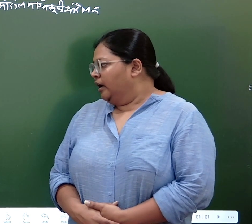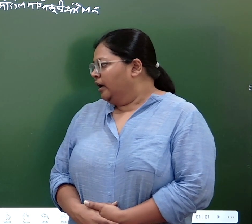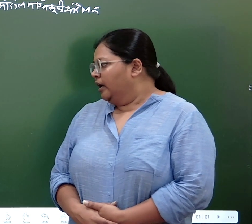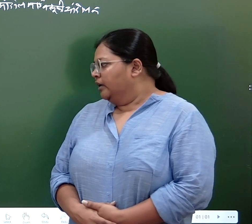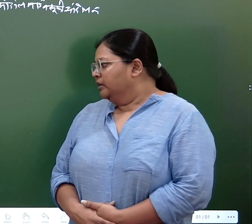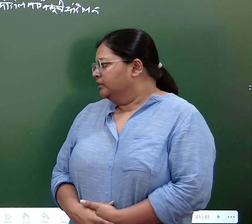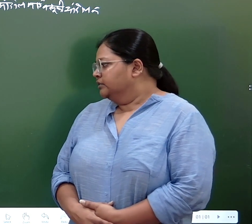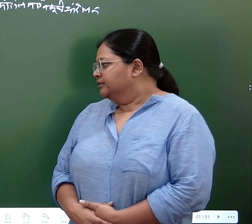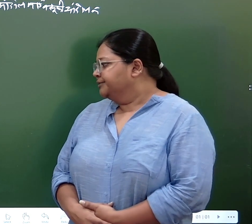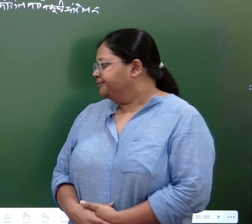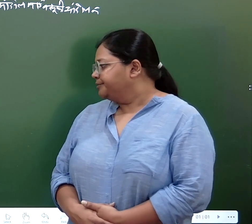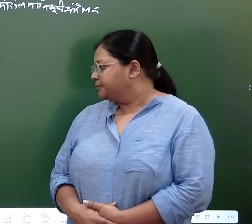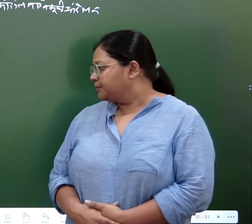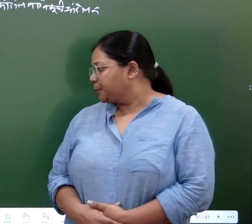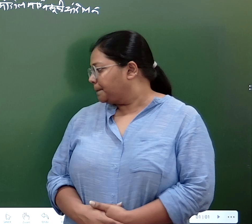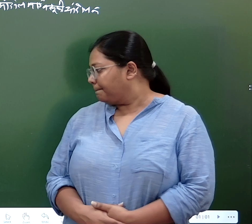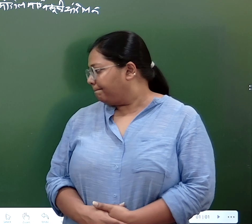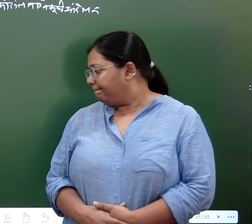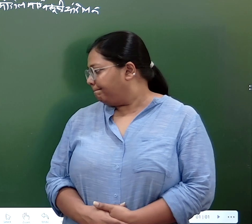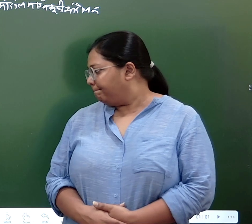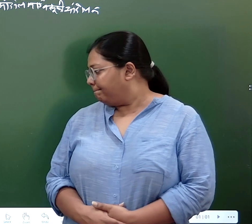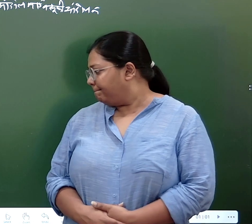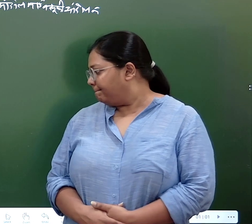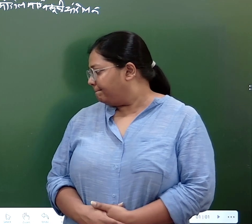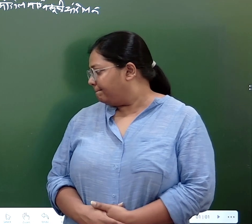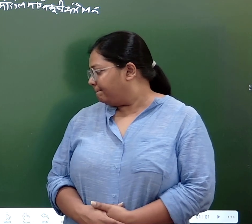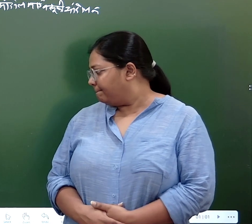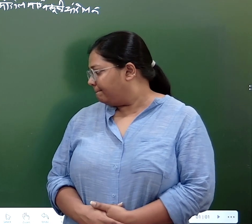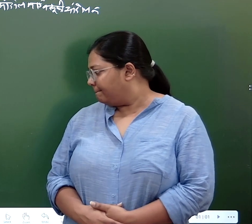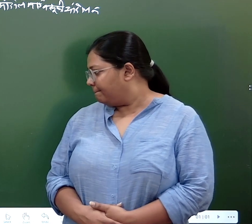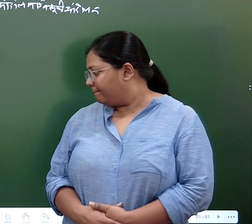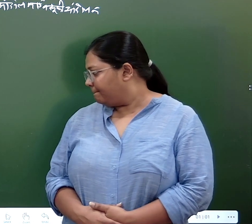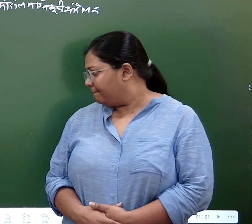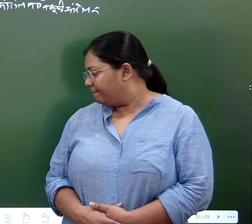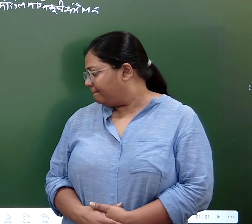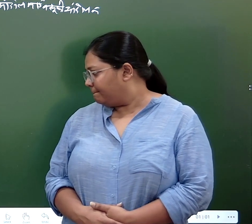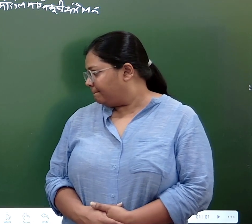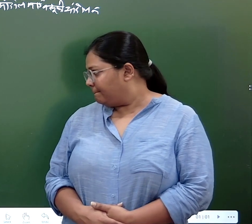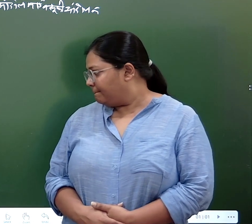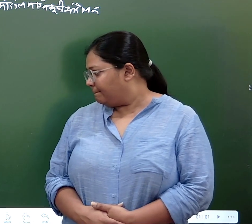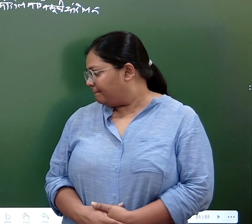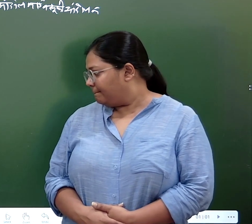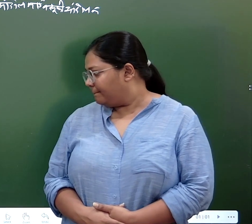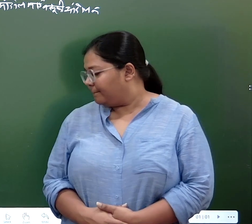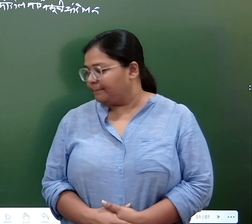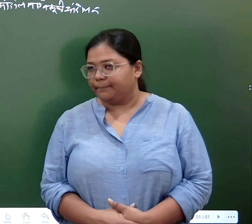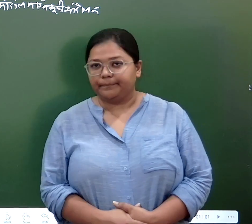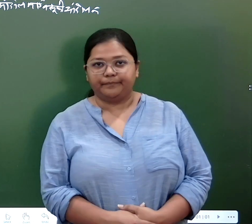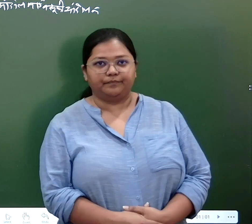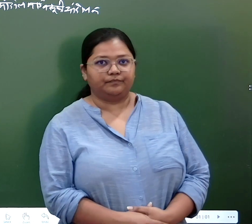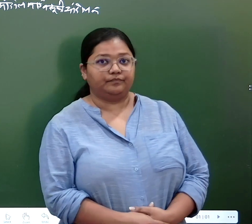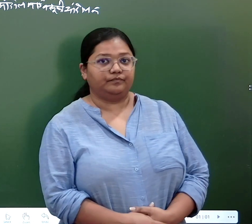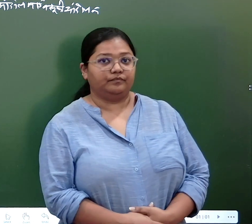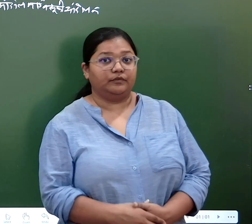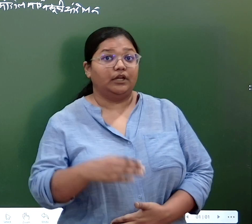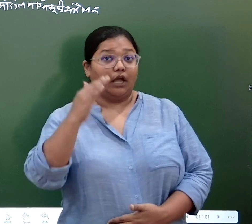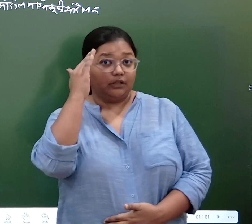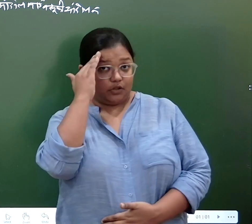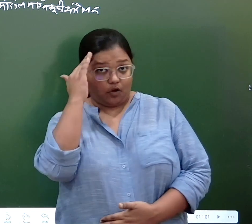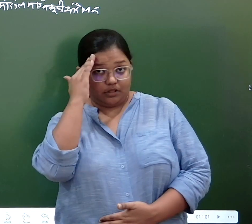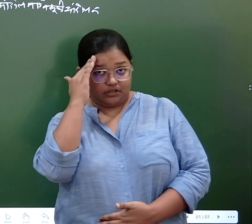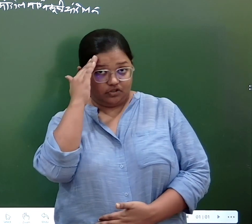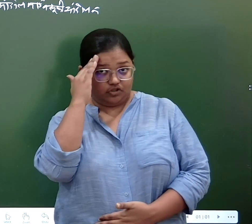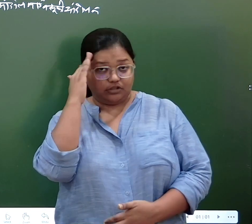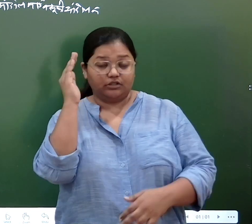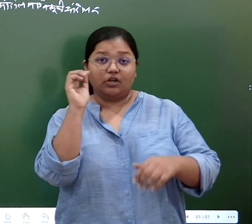दूसरा है कर्म। तीसरा है ज्ञान, कर्म और भक्ति, ठीक है। तीन जो